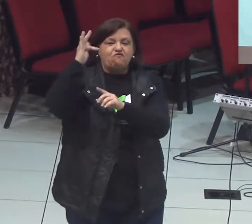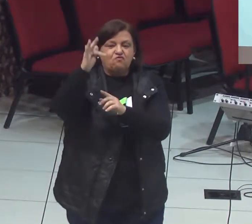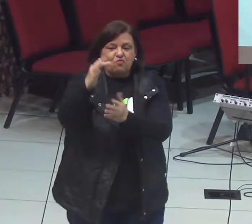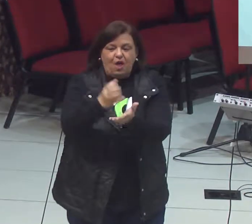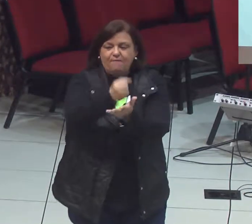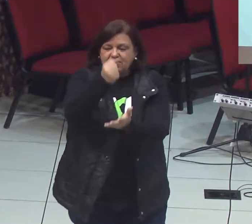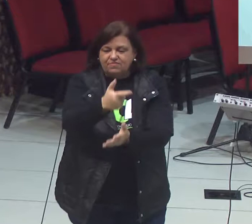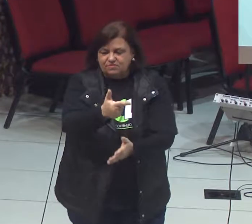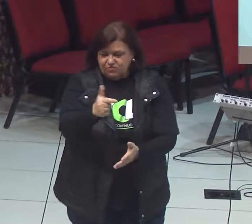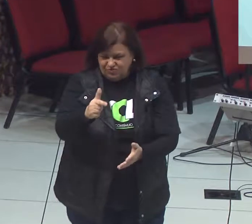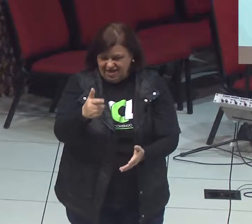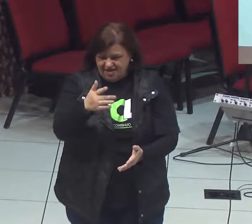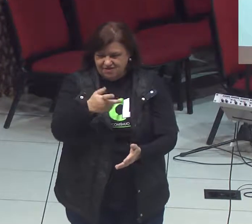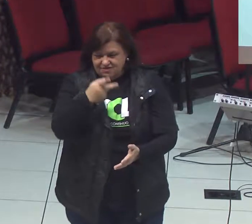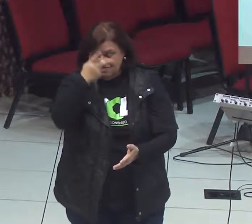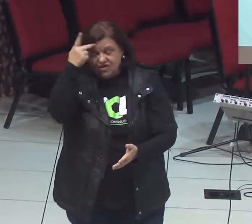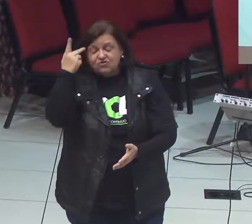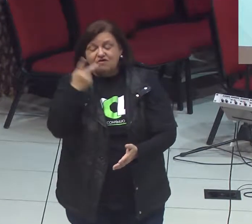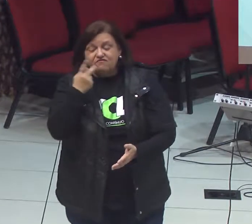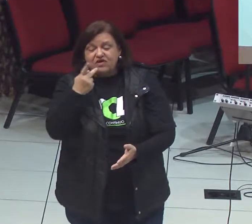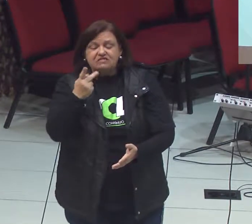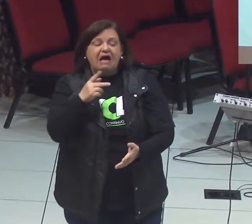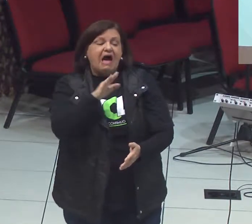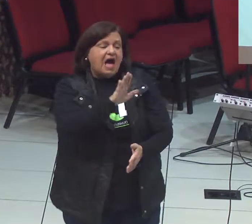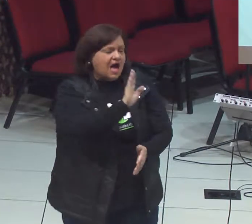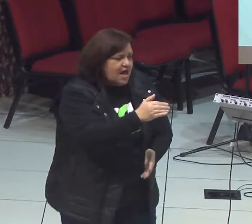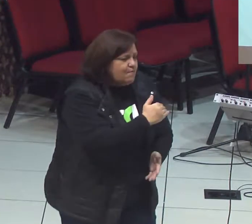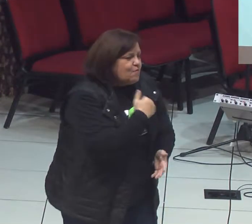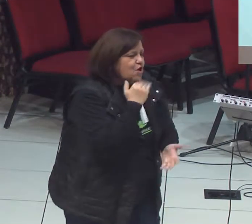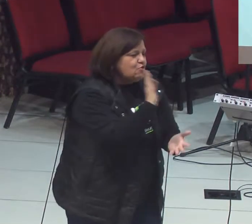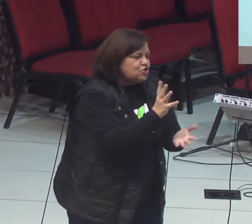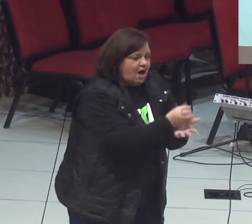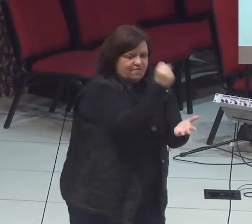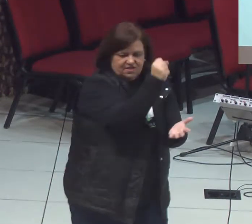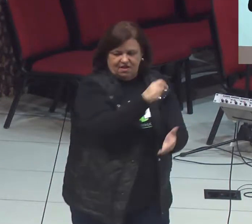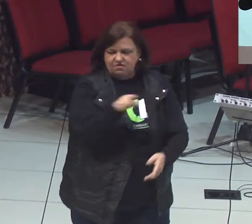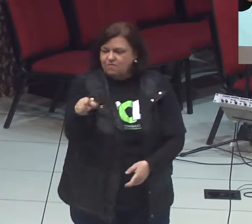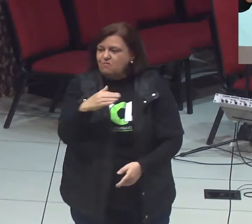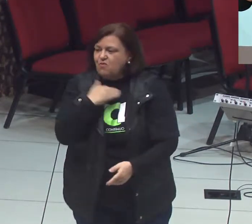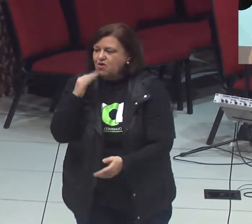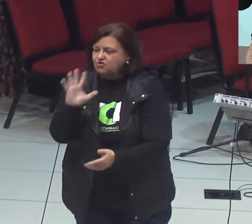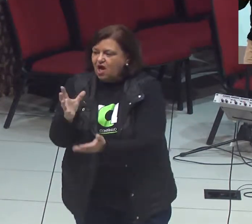Nossa, é complicado. Aqui.